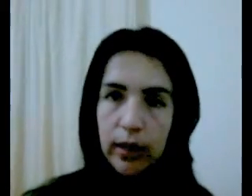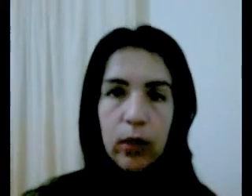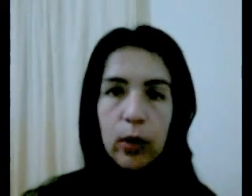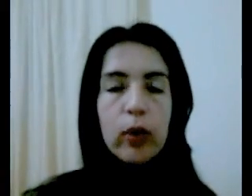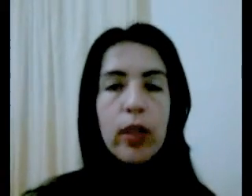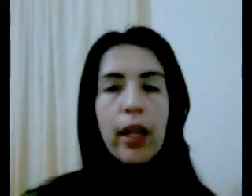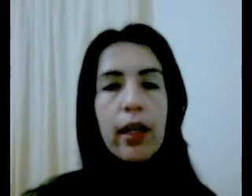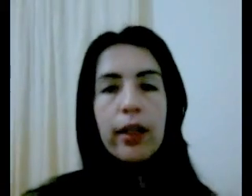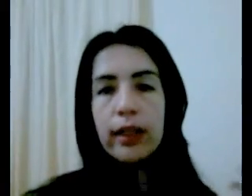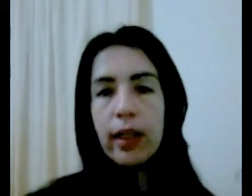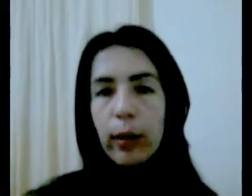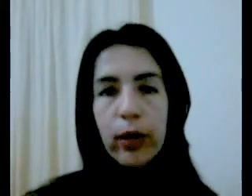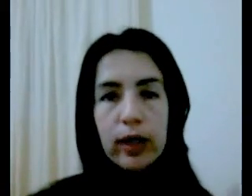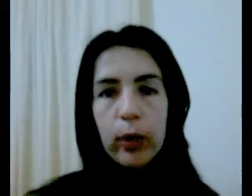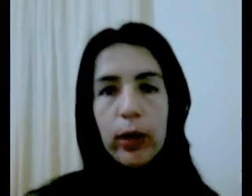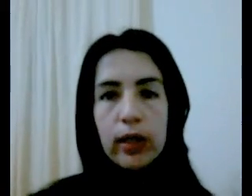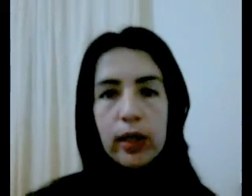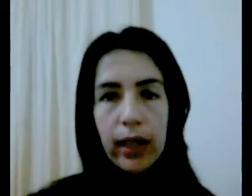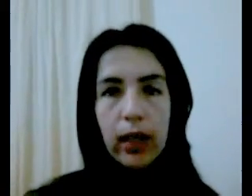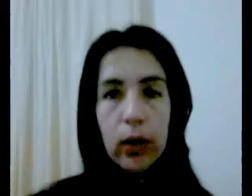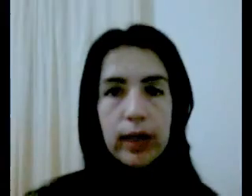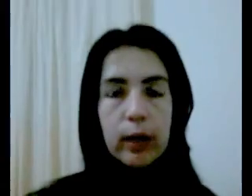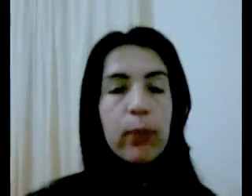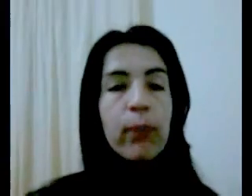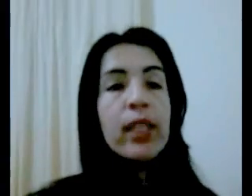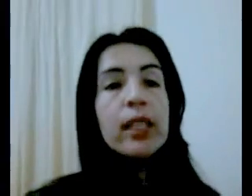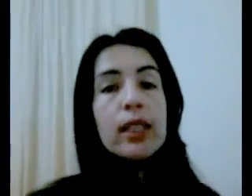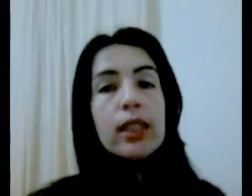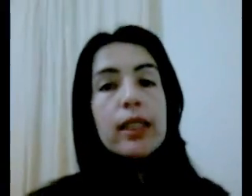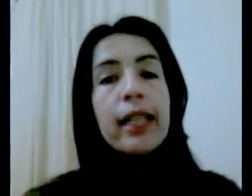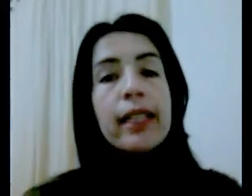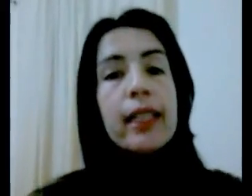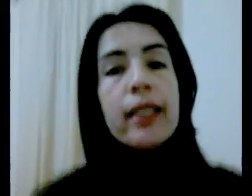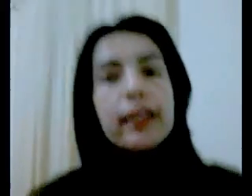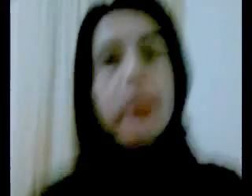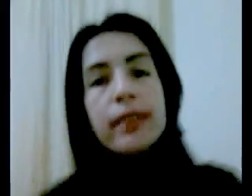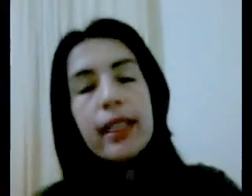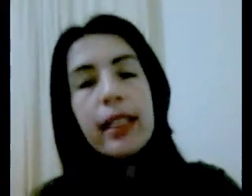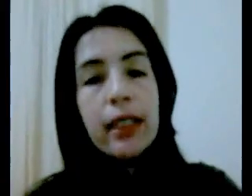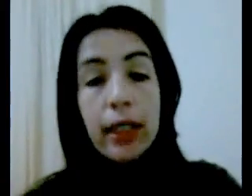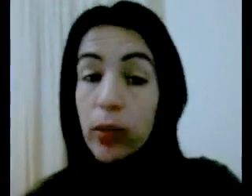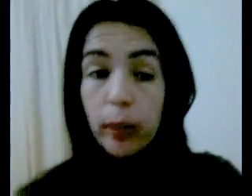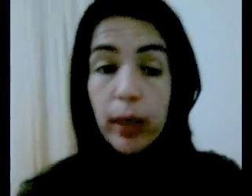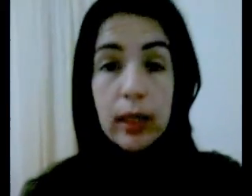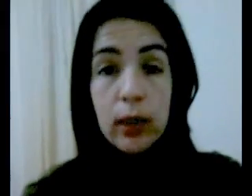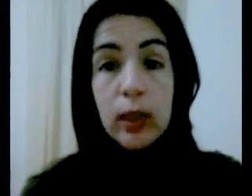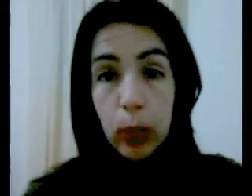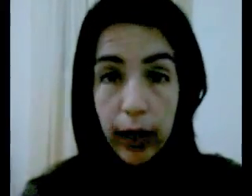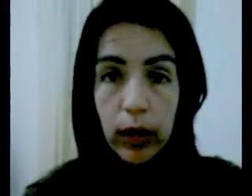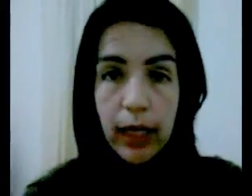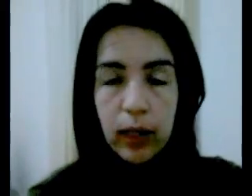que estavam no meu ovário, se estava maior, se estava menor, isso aqui, aquela coisa. Daí eu falei pra ele, se você puder olhar